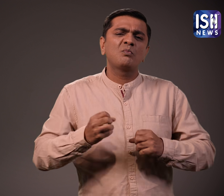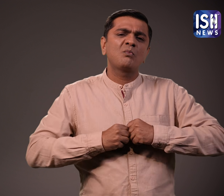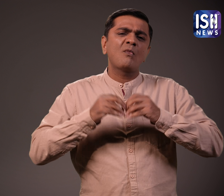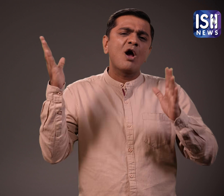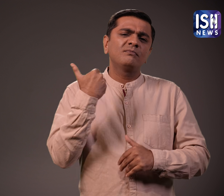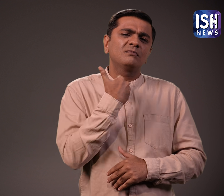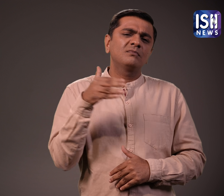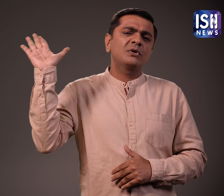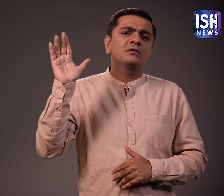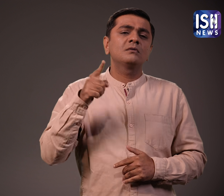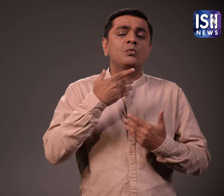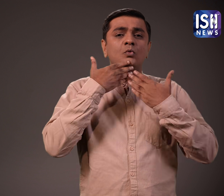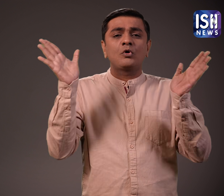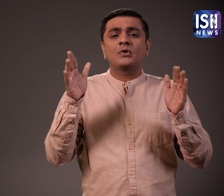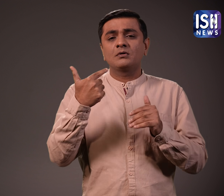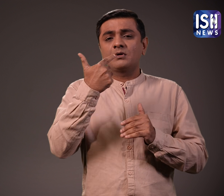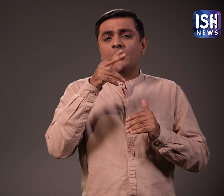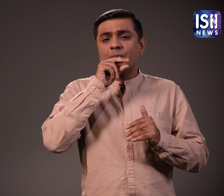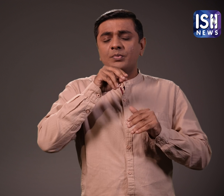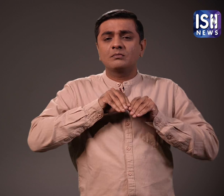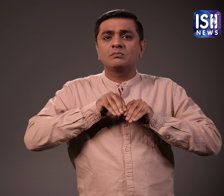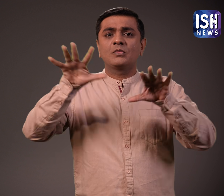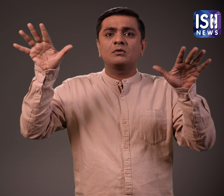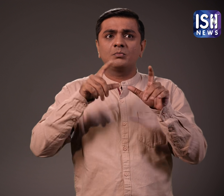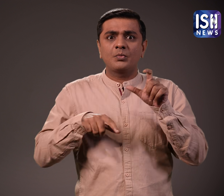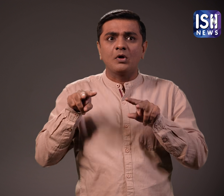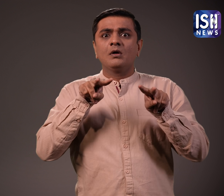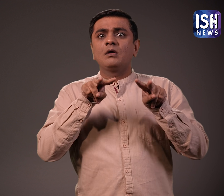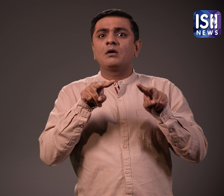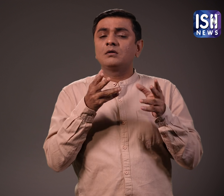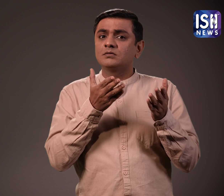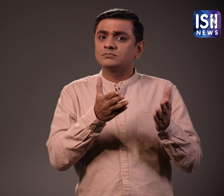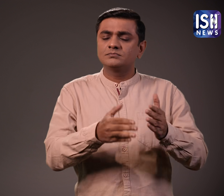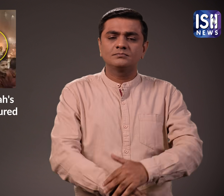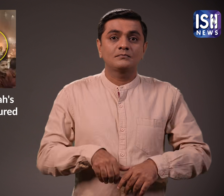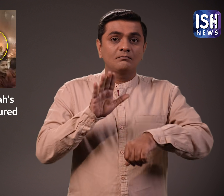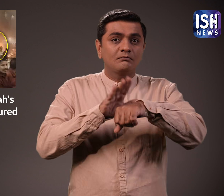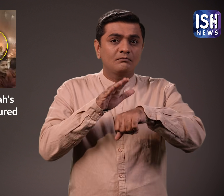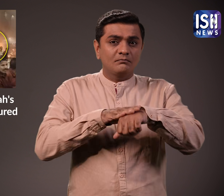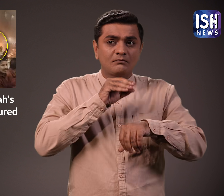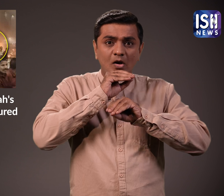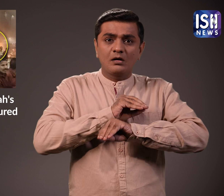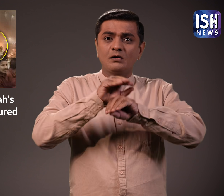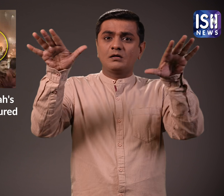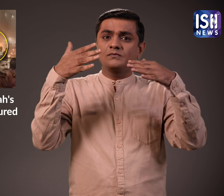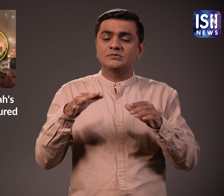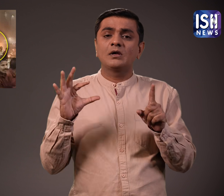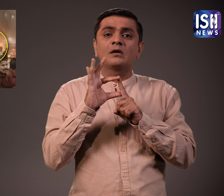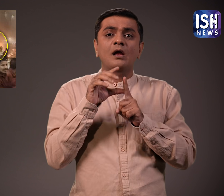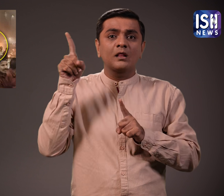से डॉमने काफी गुसा हो गया उसने इतना कदम उठा लिया ये बात उन्होंने अपने वाइरल हुए वीडियो में कही थी तमाकों के